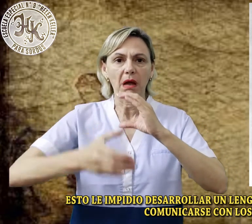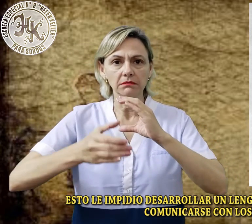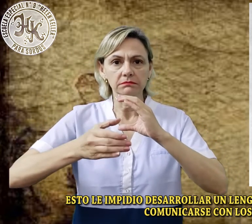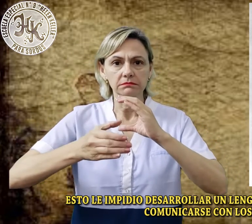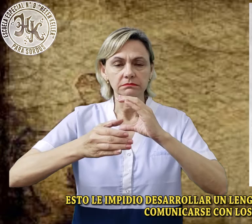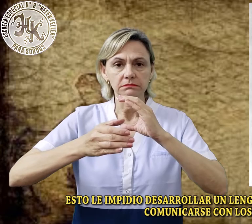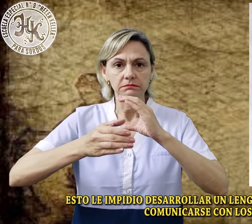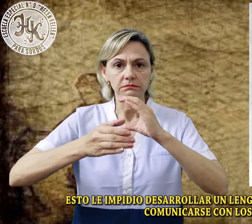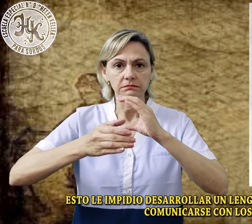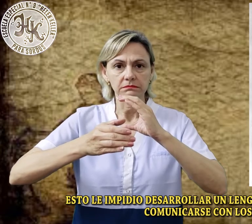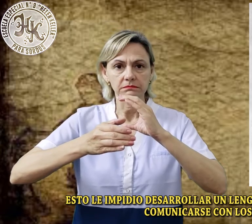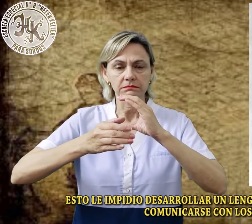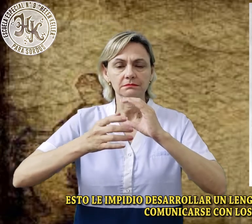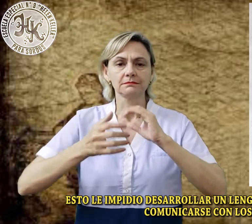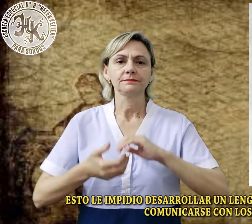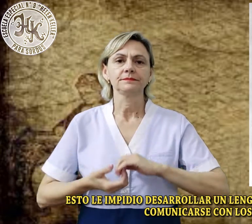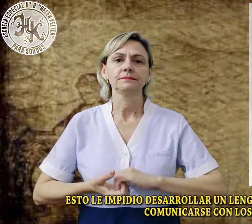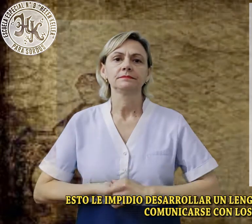comunicarse con los demás.